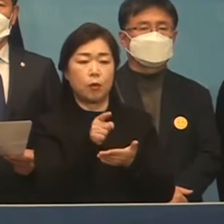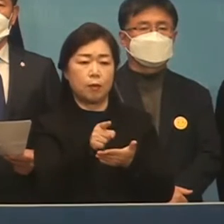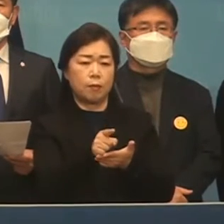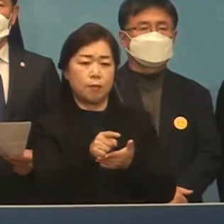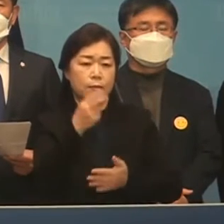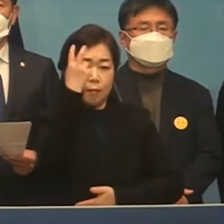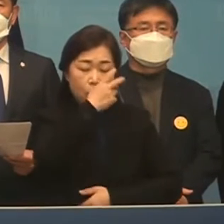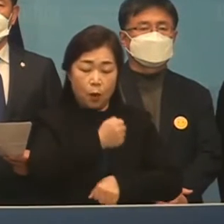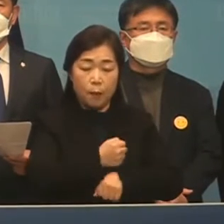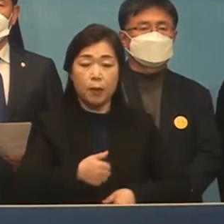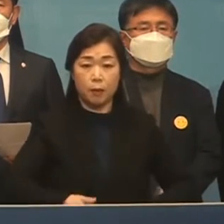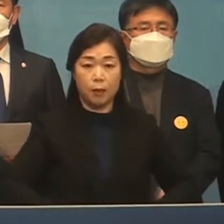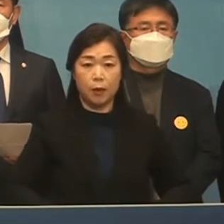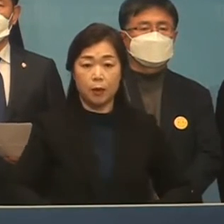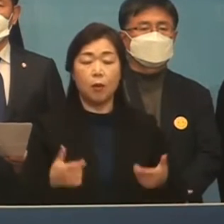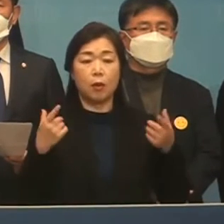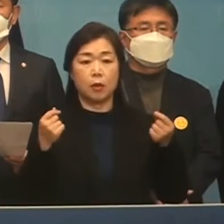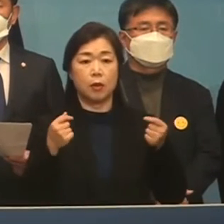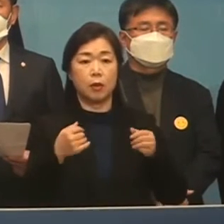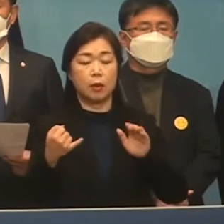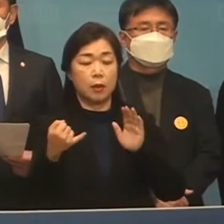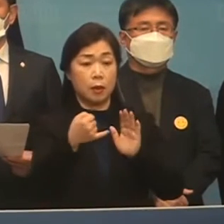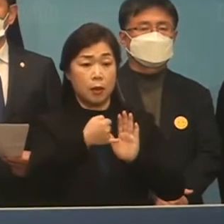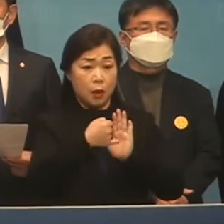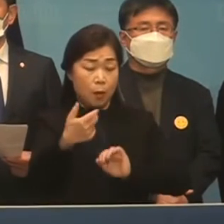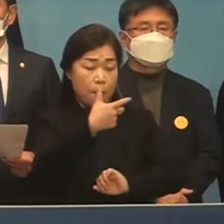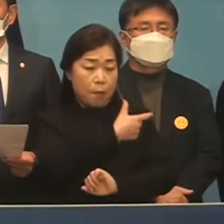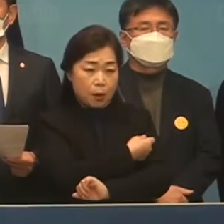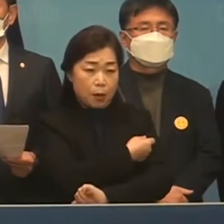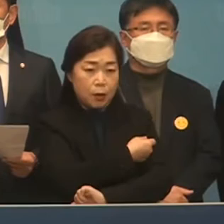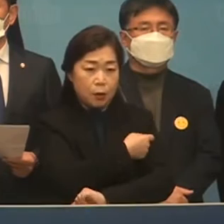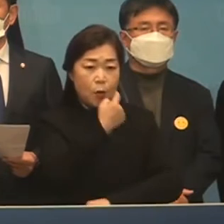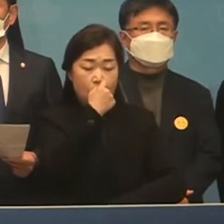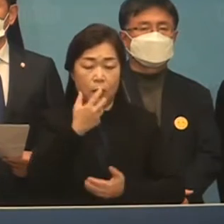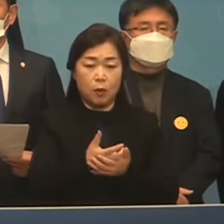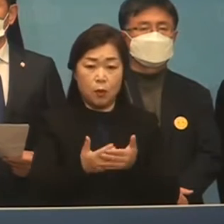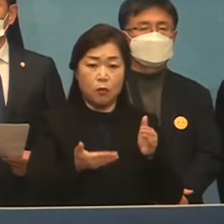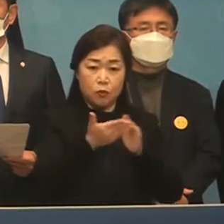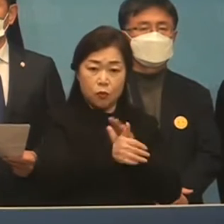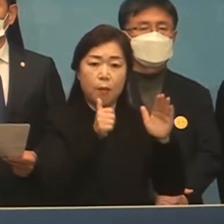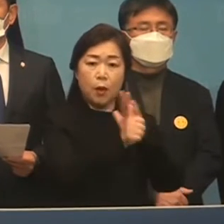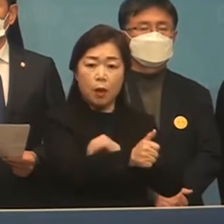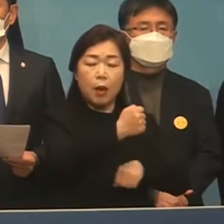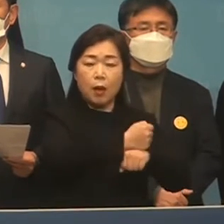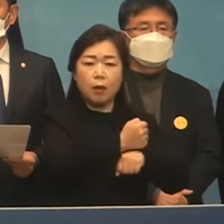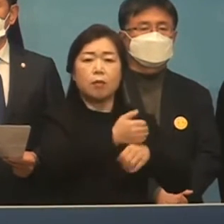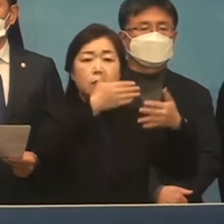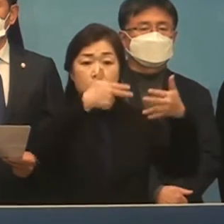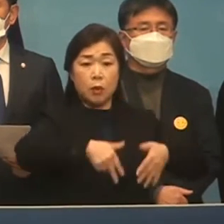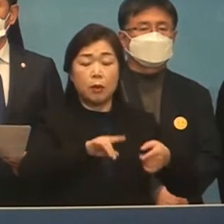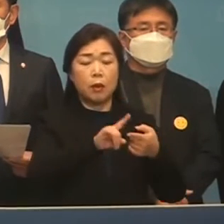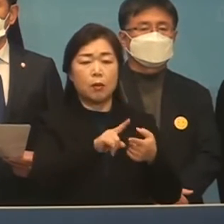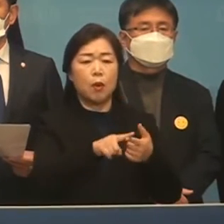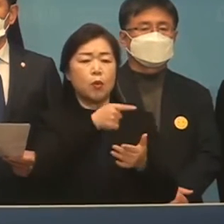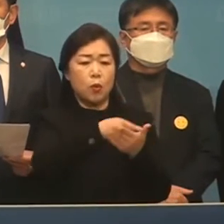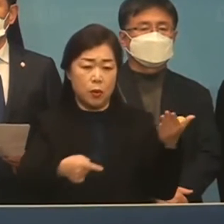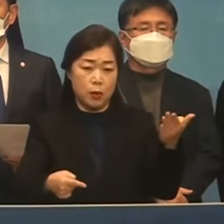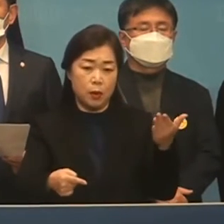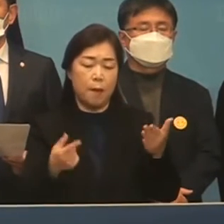적극 검토해야 합니다. 이와 함께 백신 패스에 대한 손실보상 법제화도 빠른 시일 내에 이루어 나가야 합니다.